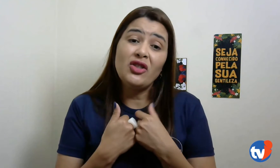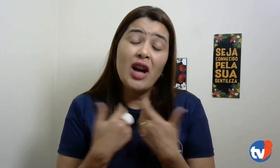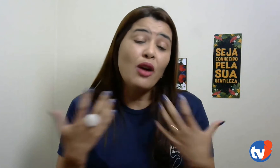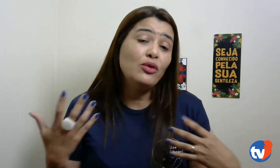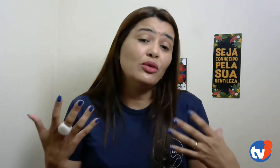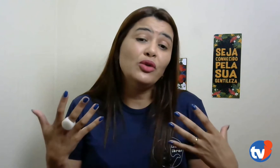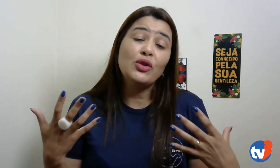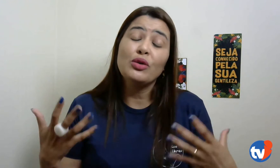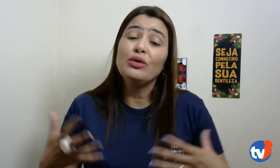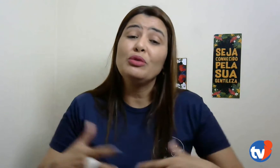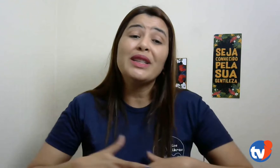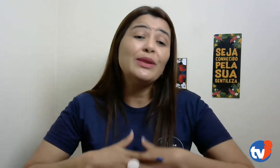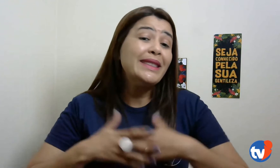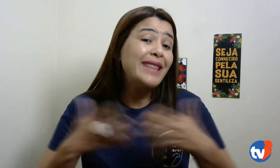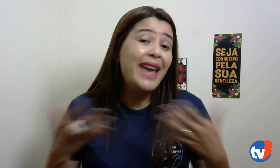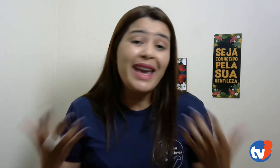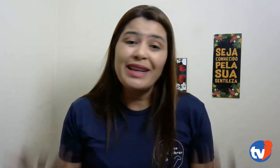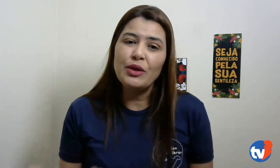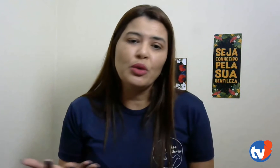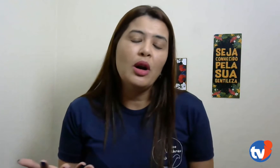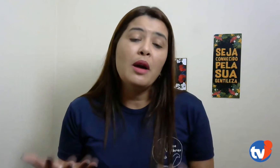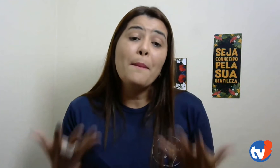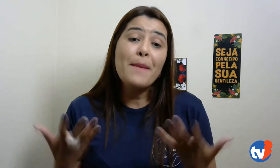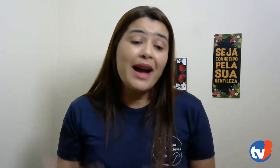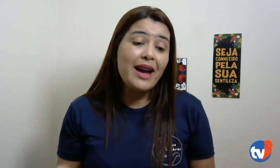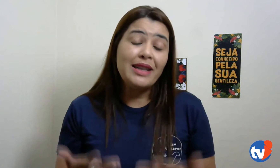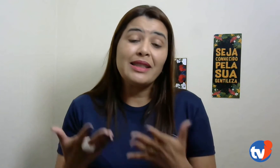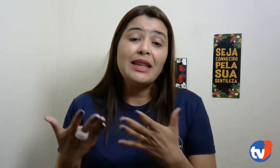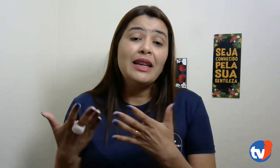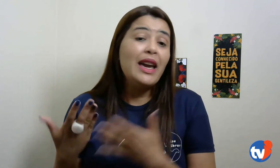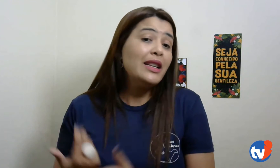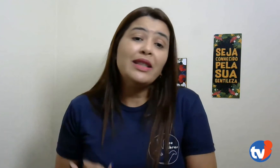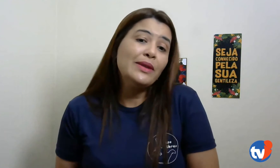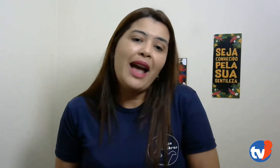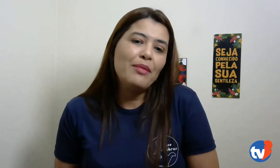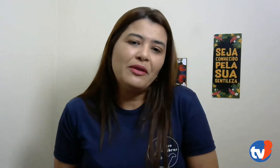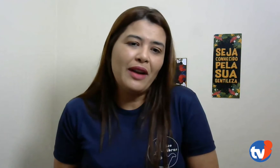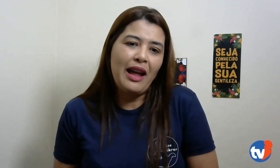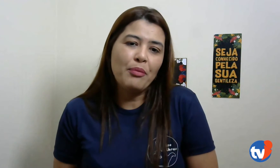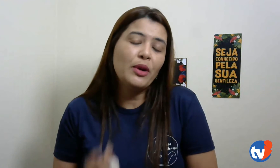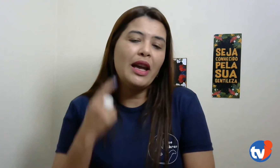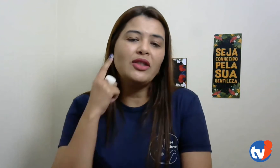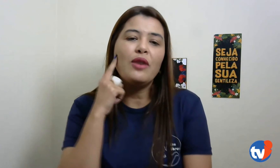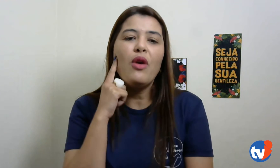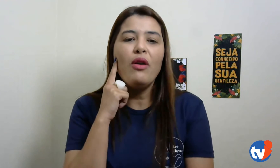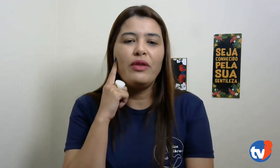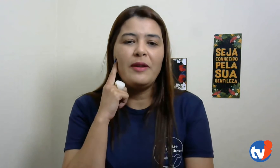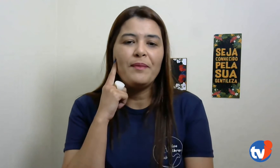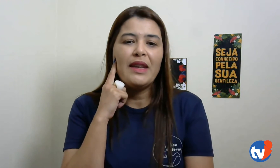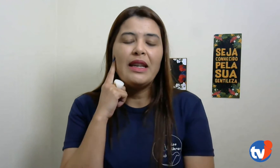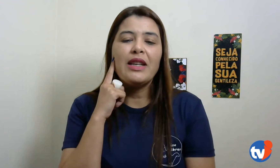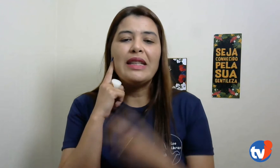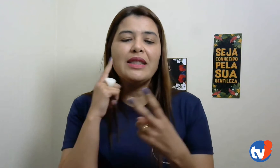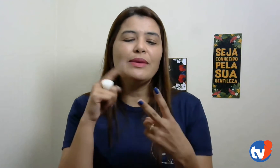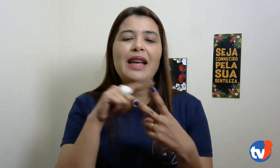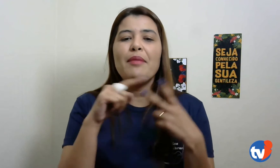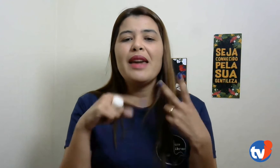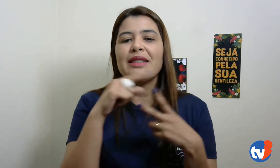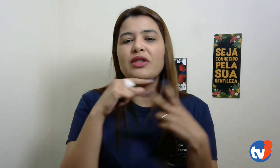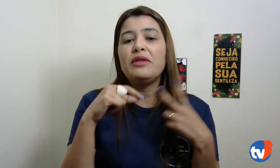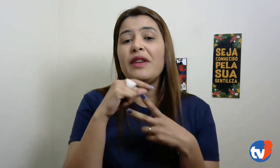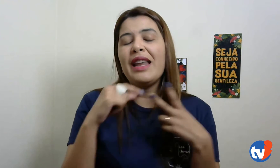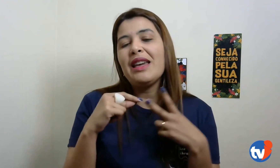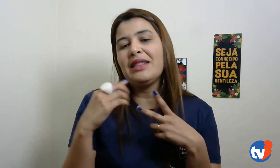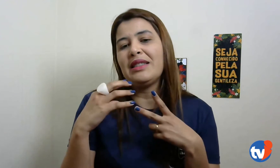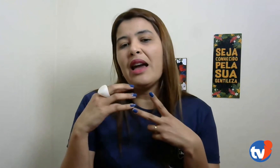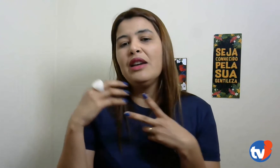recebo mensagem de áudio de surdo do Brasil inteiro, mas eles não sabem falar, porque eles não ouvem. Então eles não